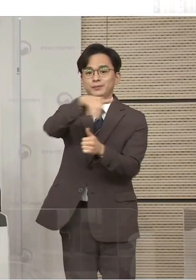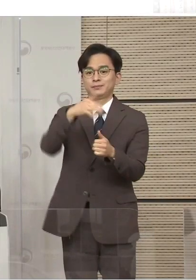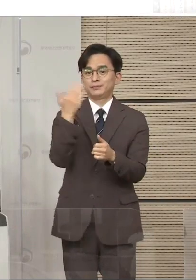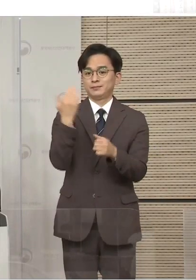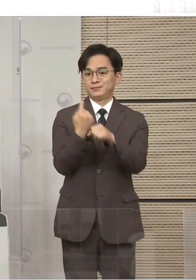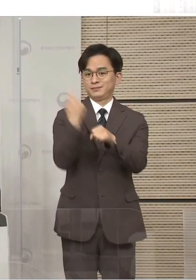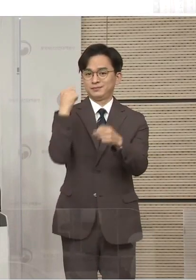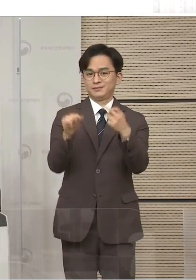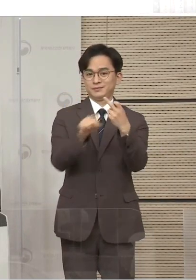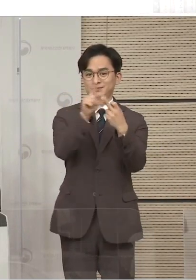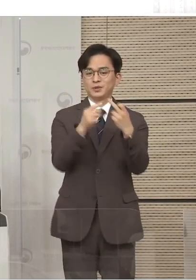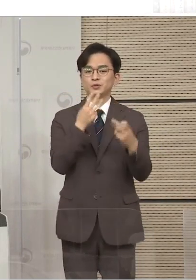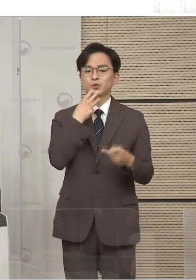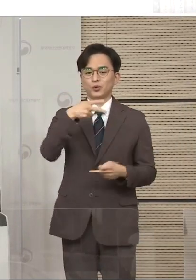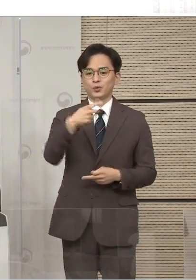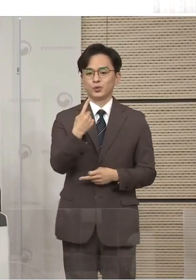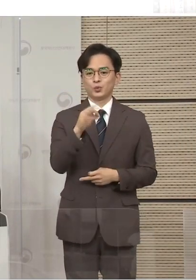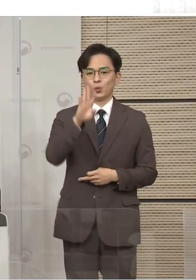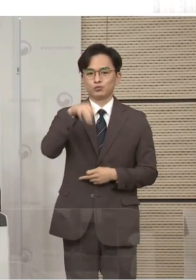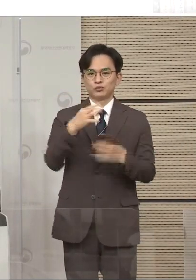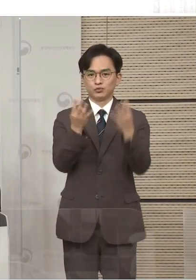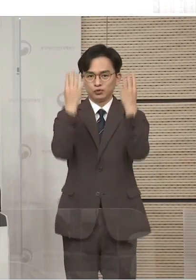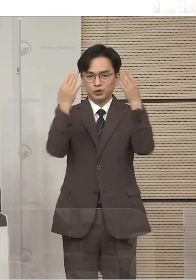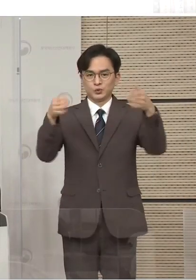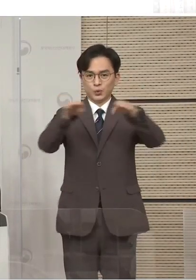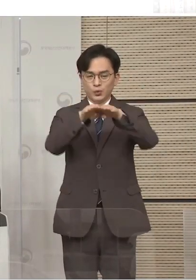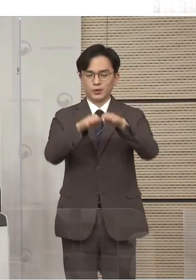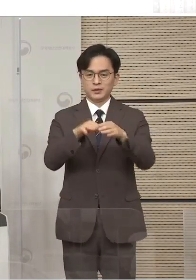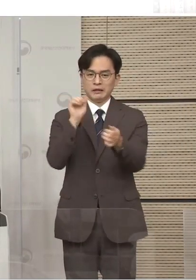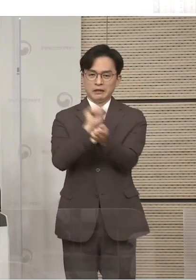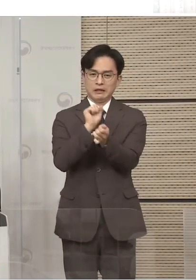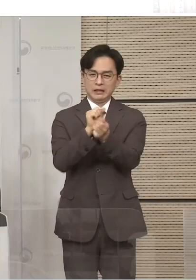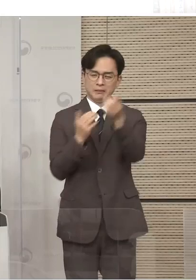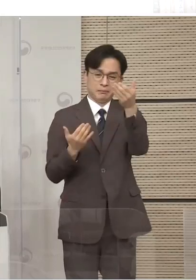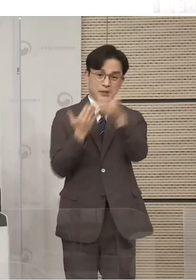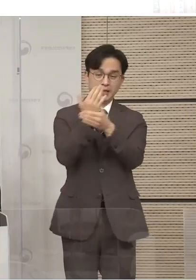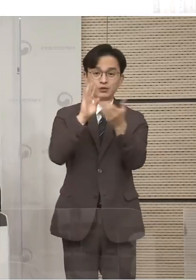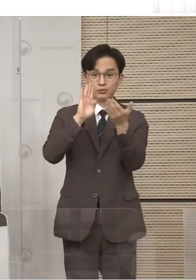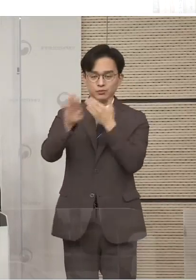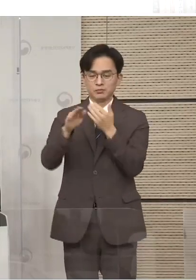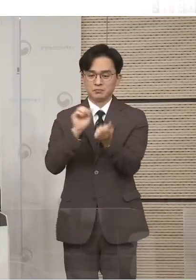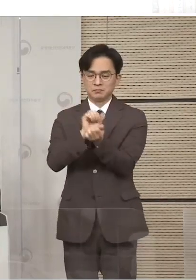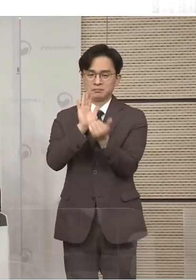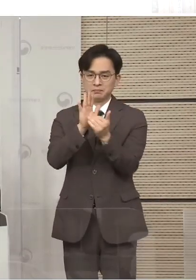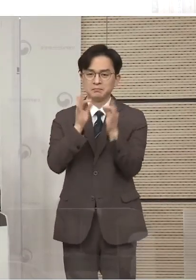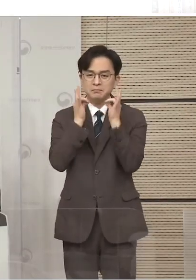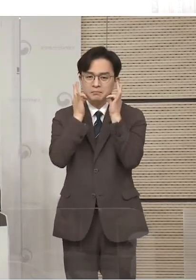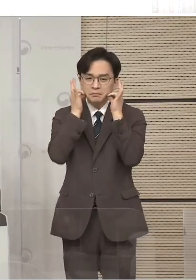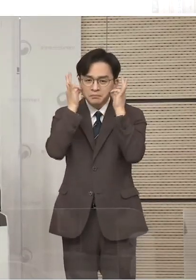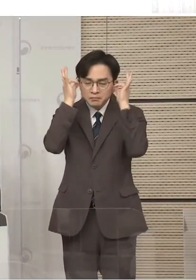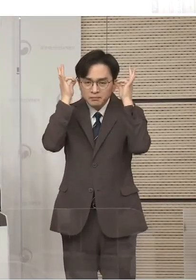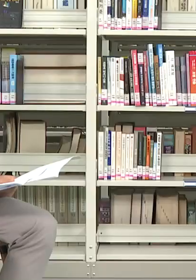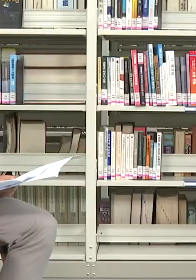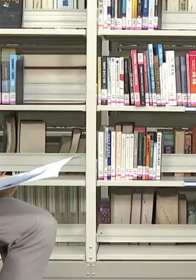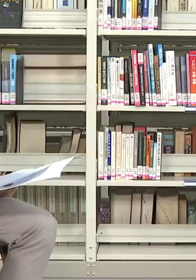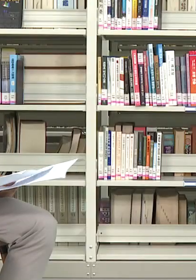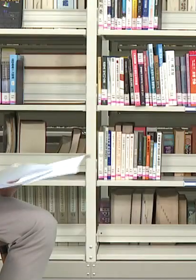그 고유명사라 그래서 정해진 것들은 이제 수어에도 기역, 니은, 디귿, 아야, 어여 이렇게 자음 모음을 만들어서 쓸